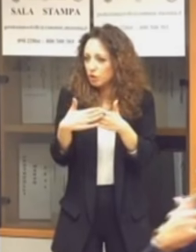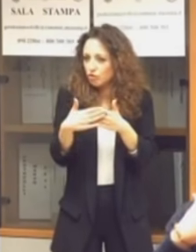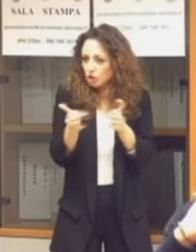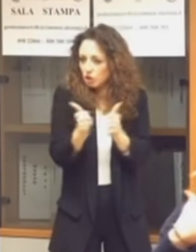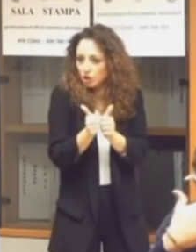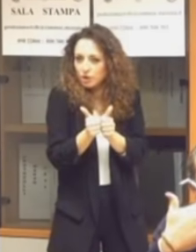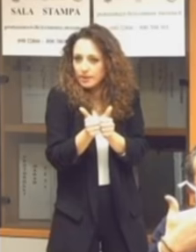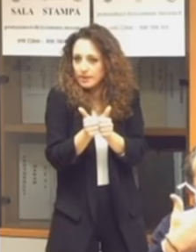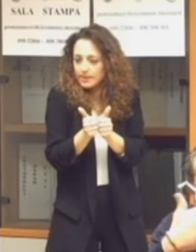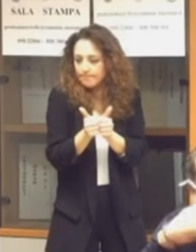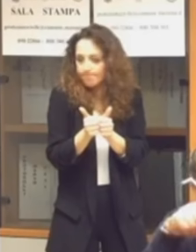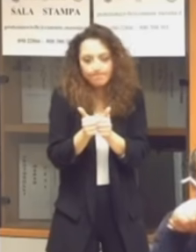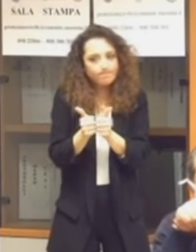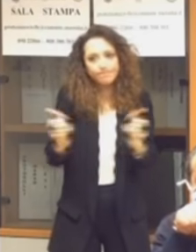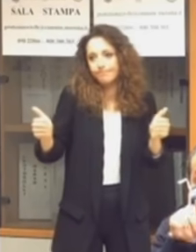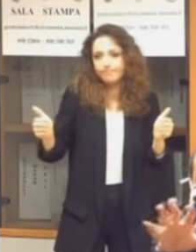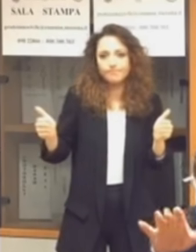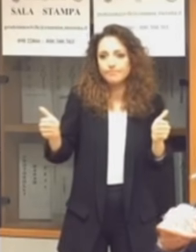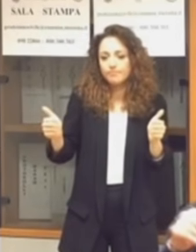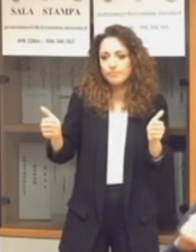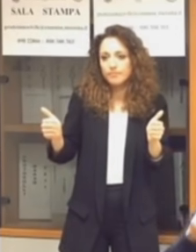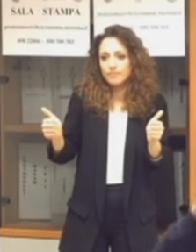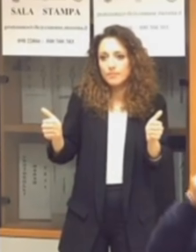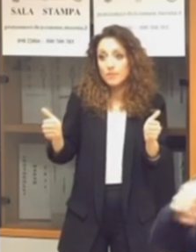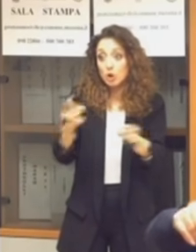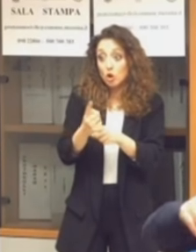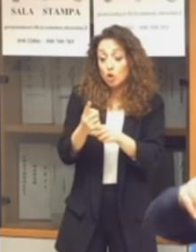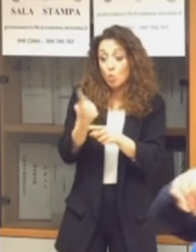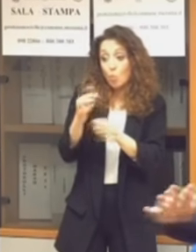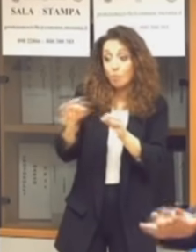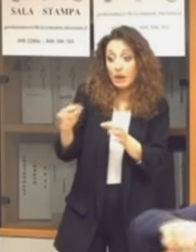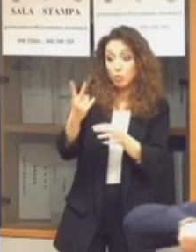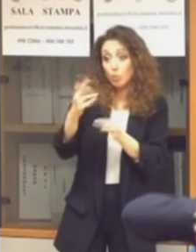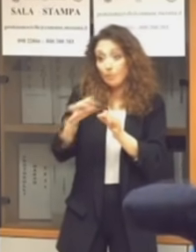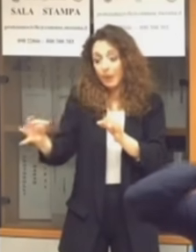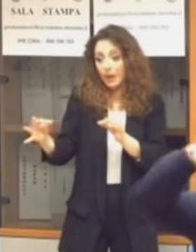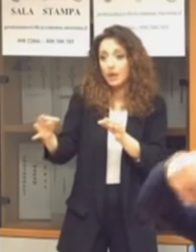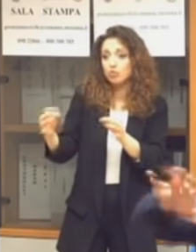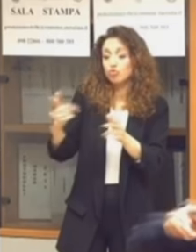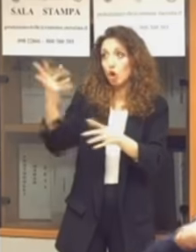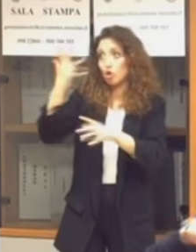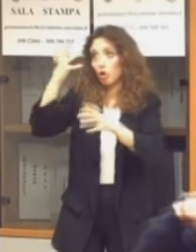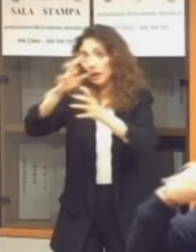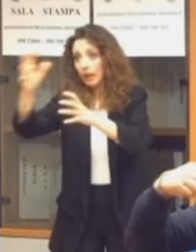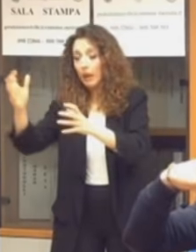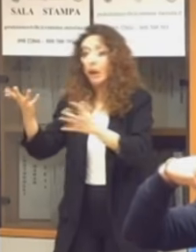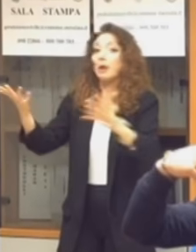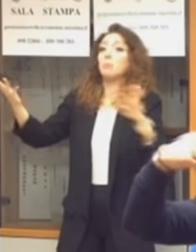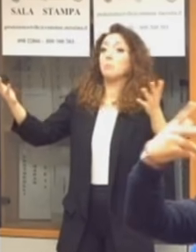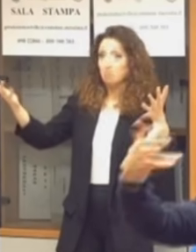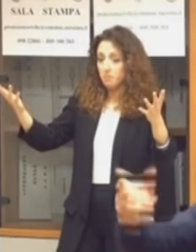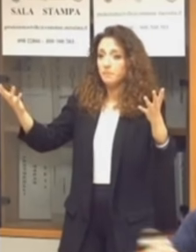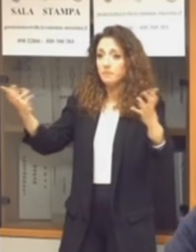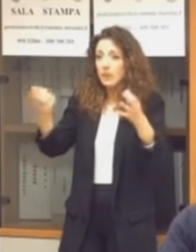vicini e dobbiamo proteggerci e proteggere chi sta a un metro e mezzo, a due metri. Ci sono le varie teorie di queste